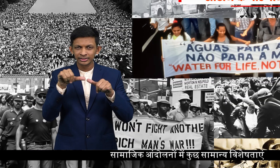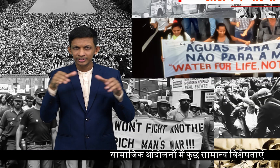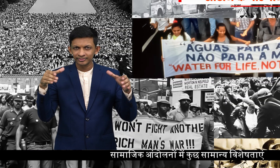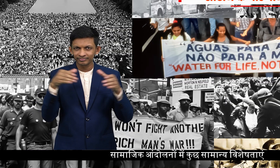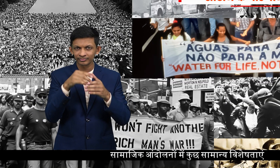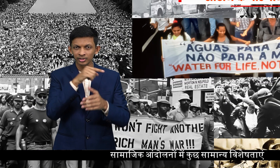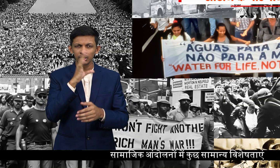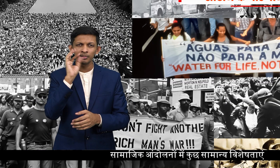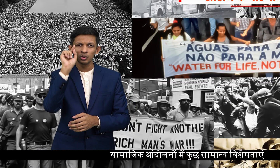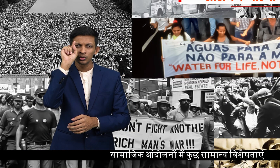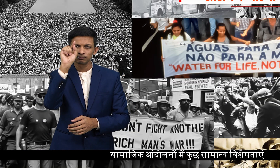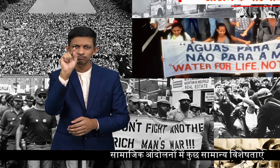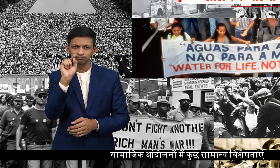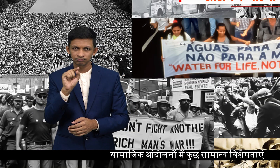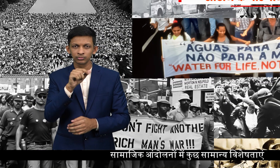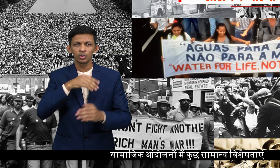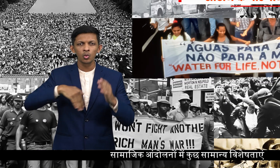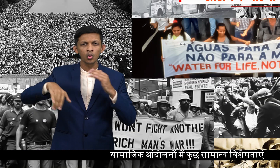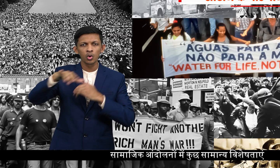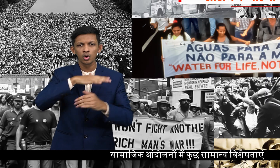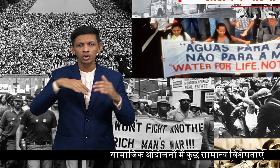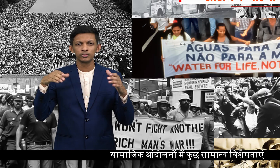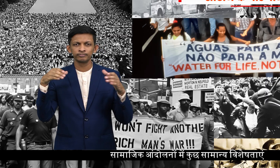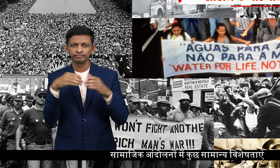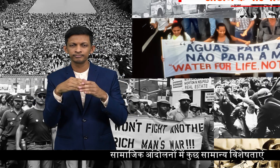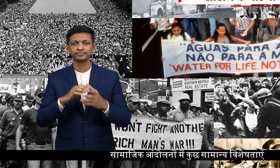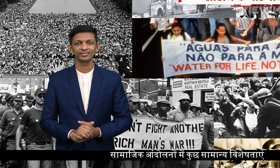सामाजिक आंदोलनों में कुछ सामान्य विशेषताएं।